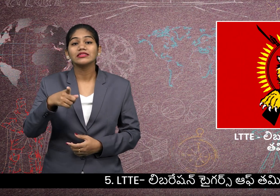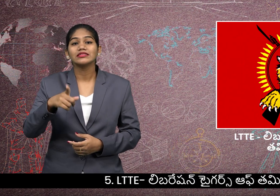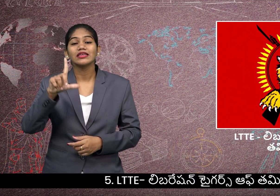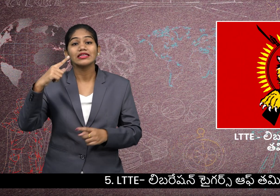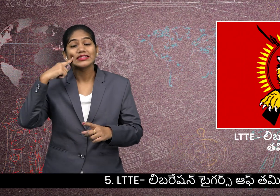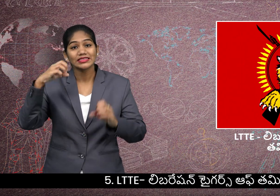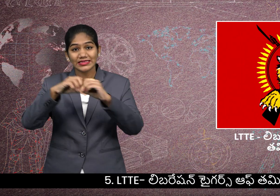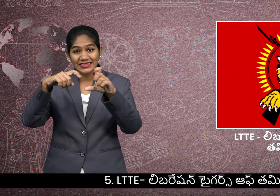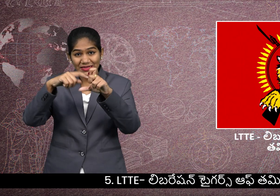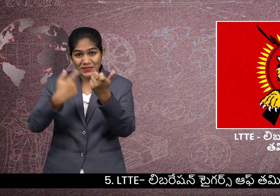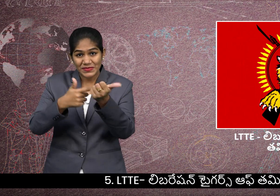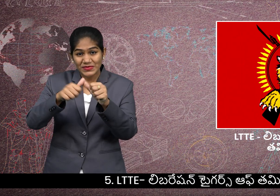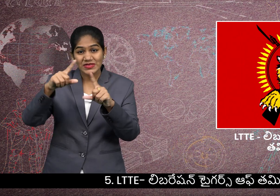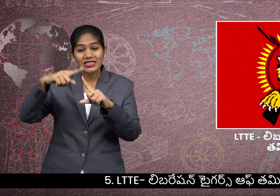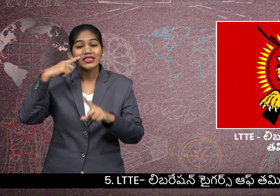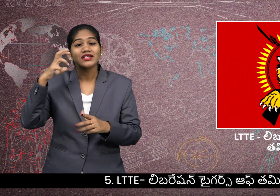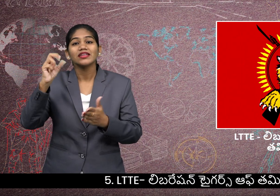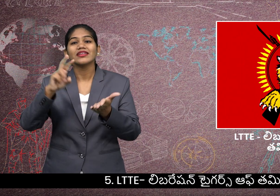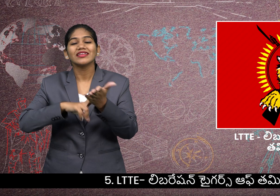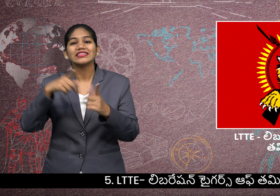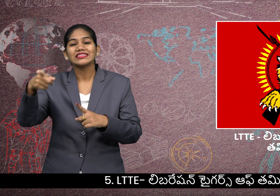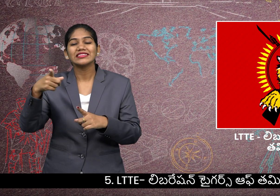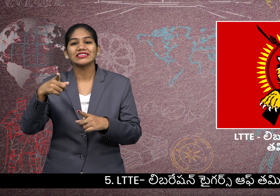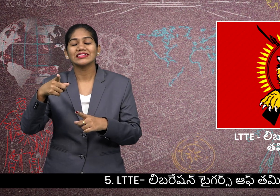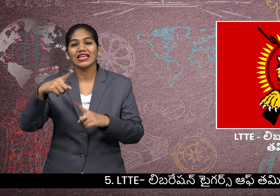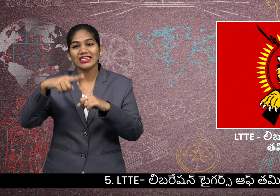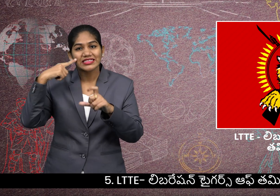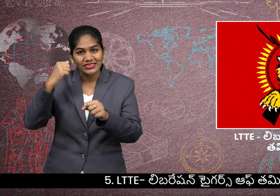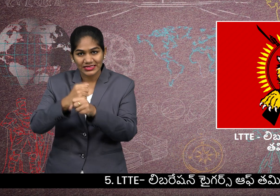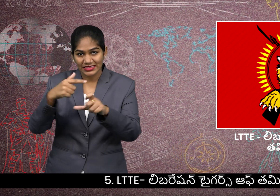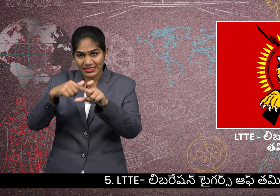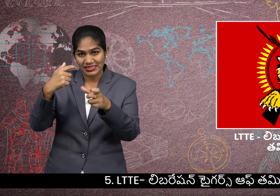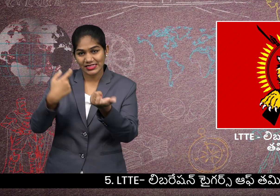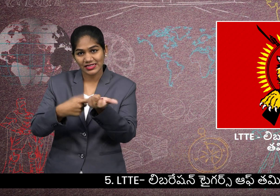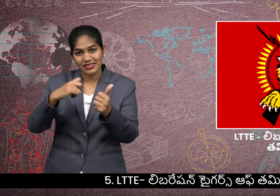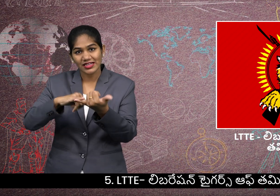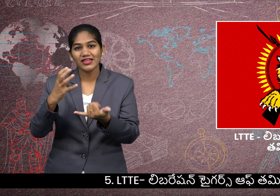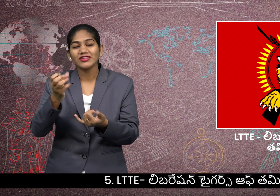5. ఎల్టీటీఈ లిబరేషన్ టైగర్స్ ఆఫ్ తమిళ్ ఏలం.